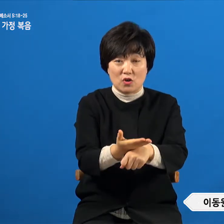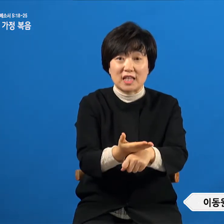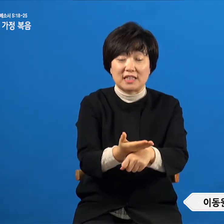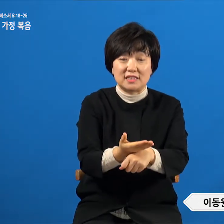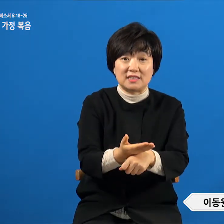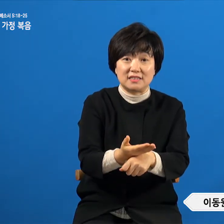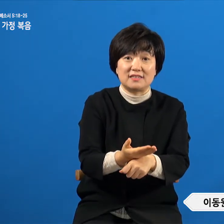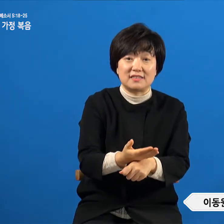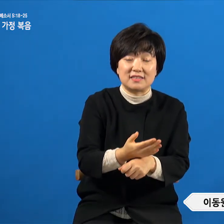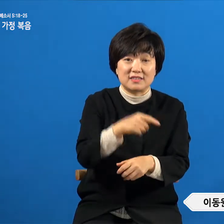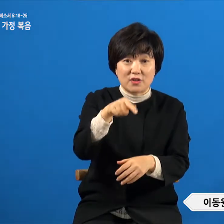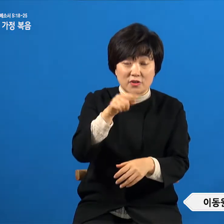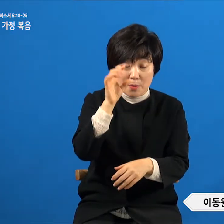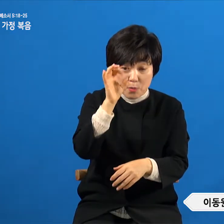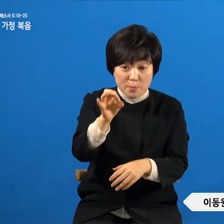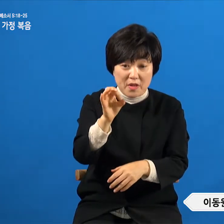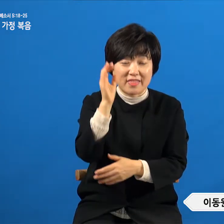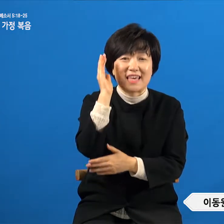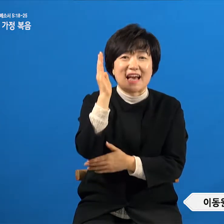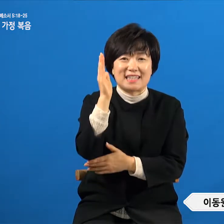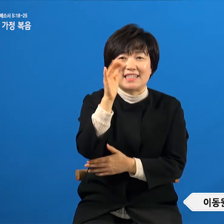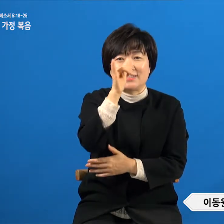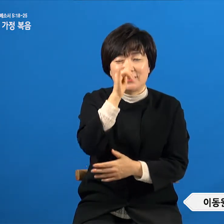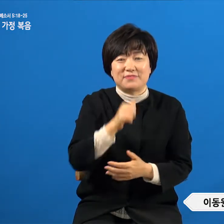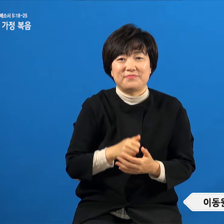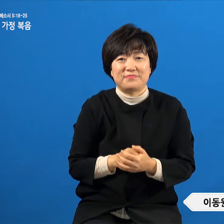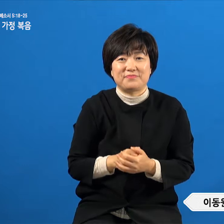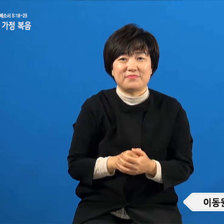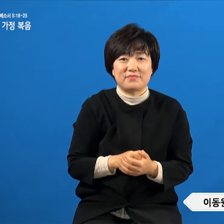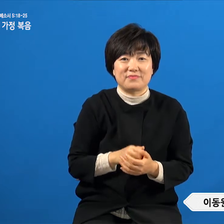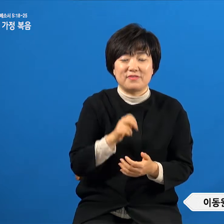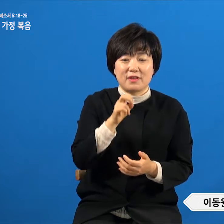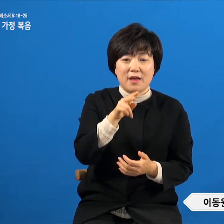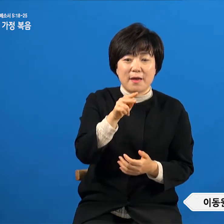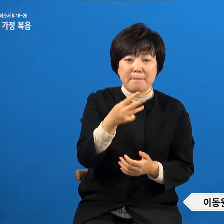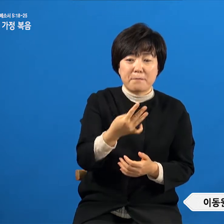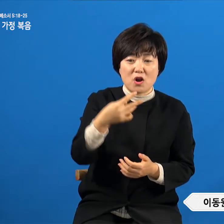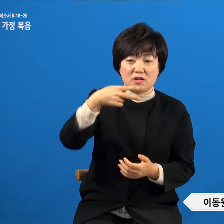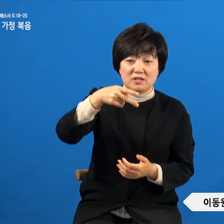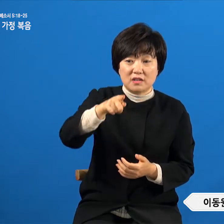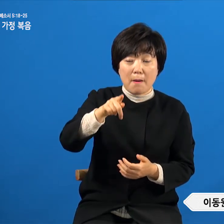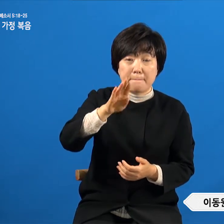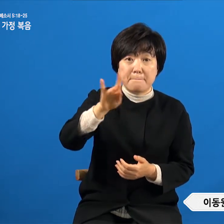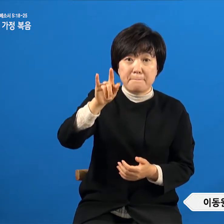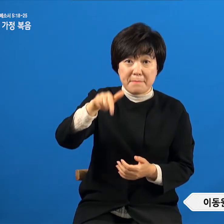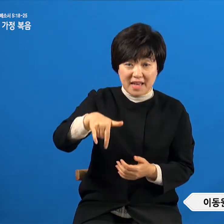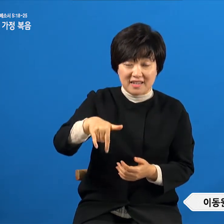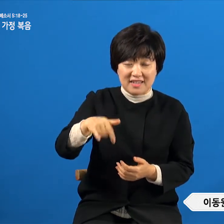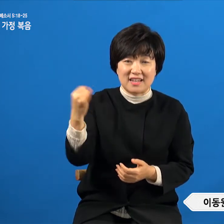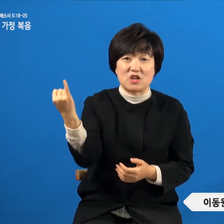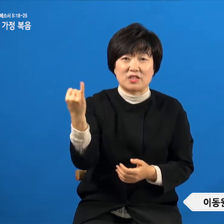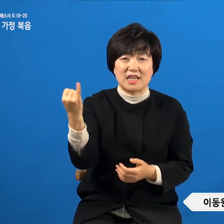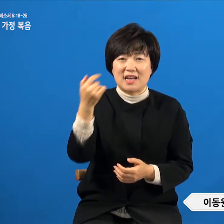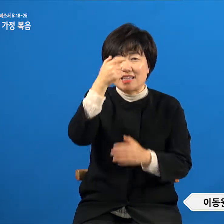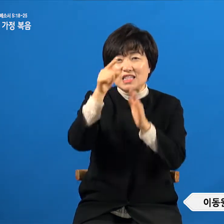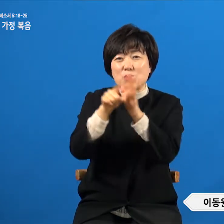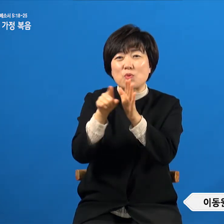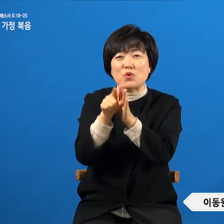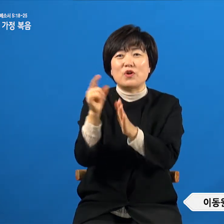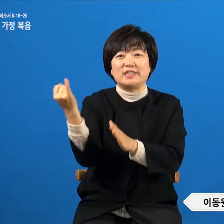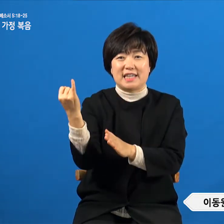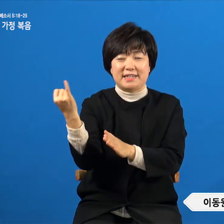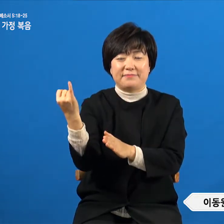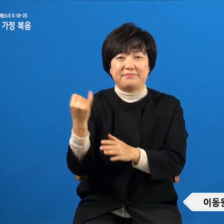치킨숲 스토리에 보면 이런 이야기 하나가 소개됩니다. 멀사 백이라는 한 여인의 간증입니다. 크리스찬